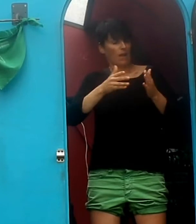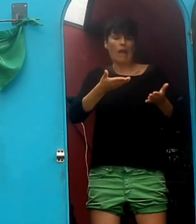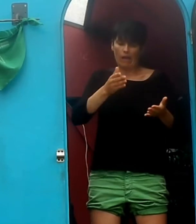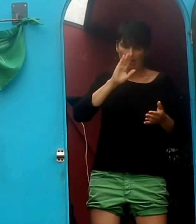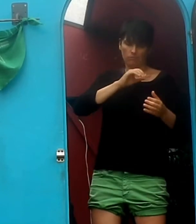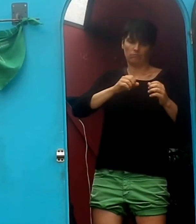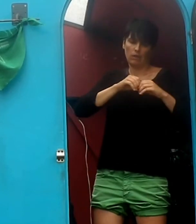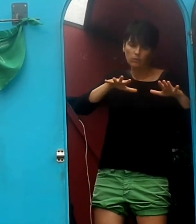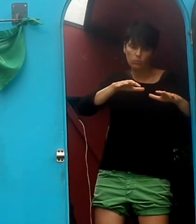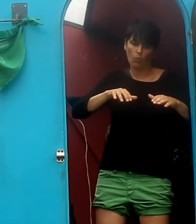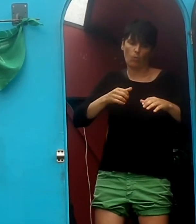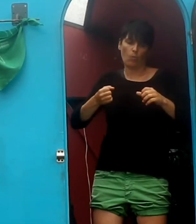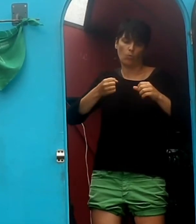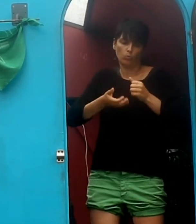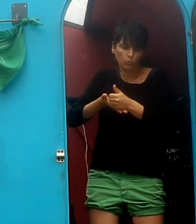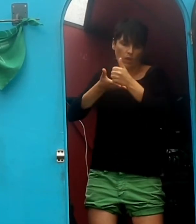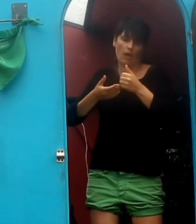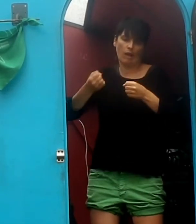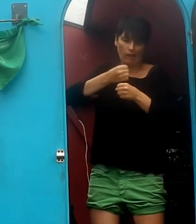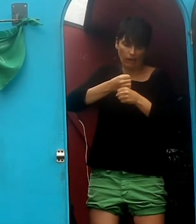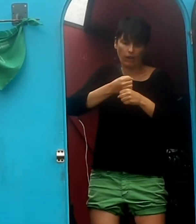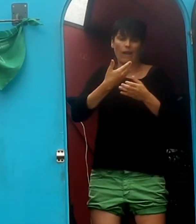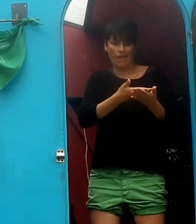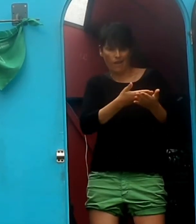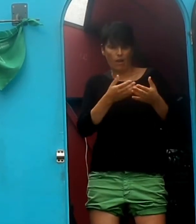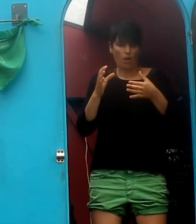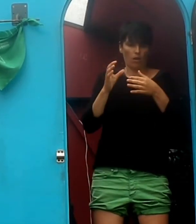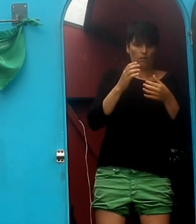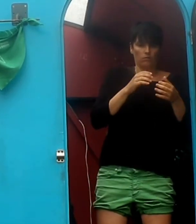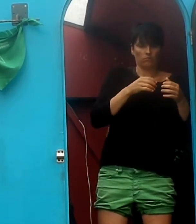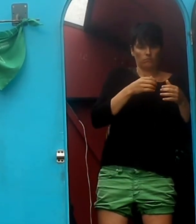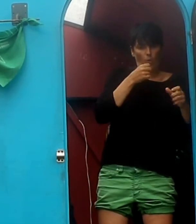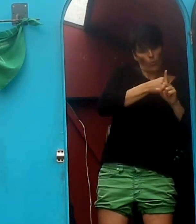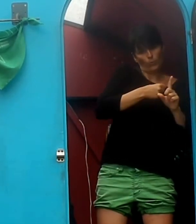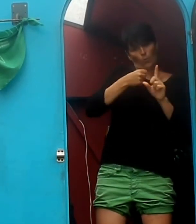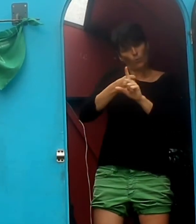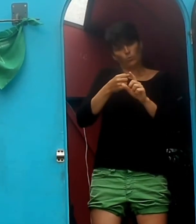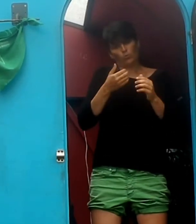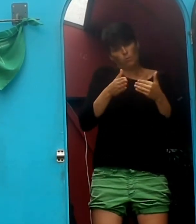communautés. Et sinon...